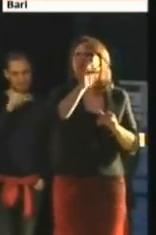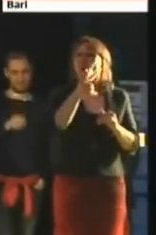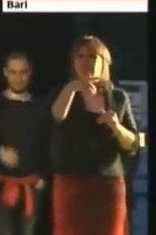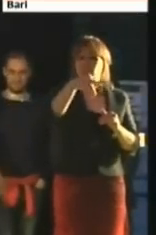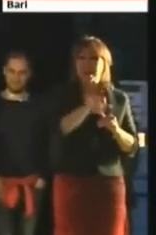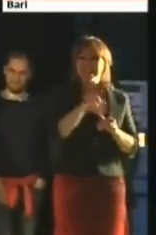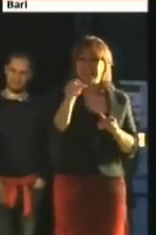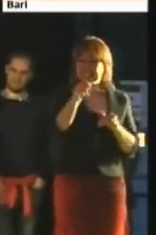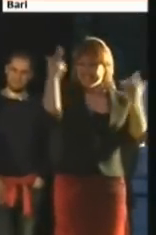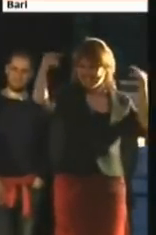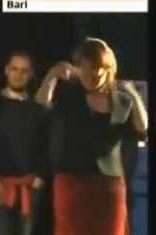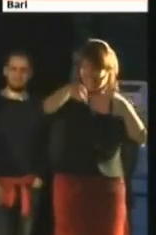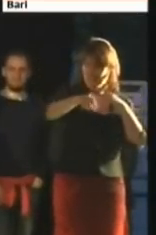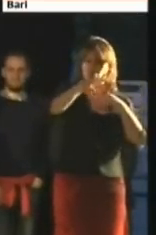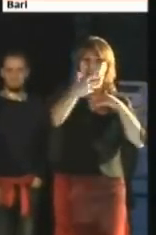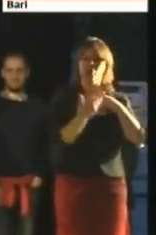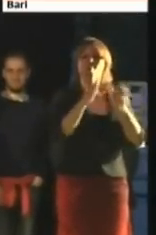di Siena valeva